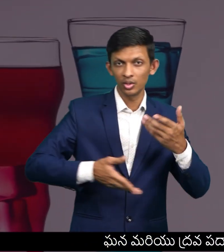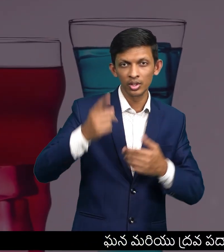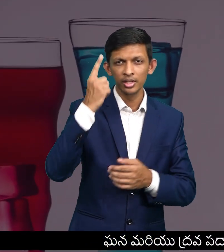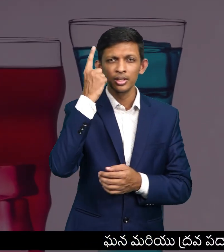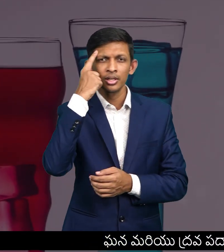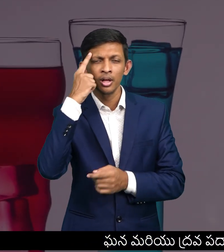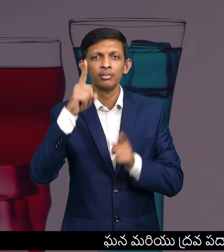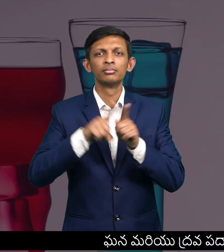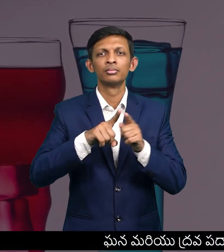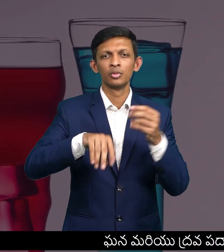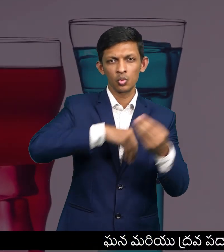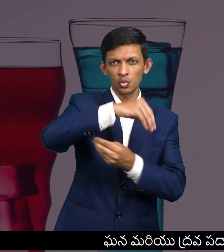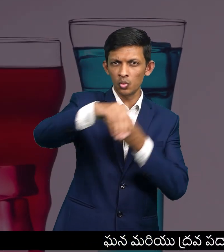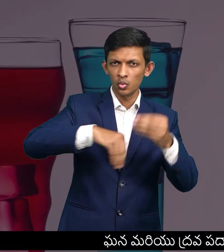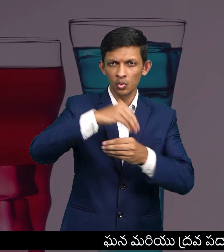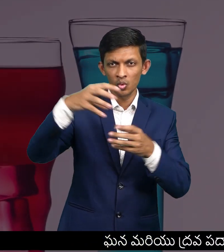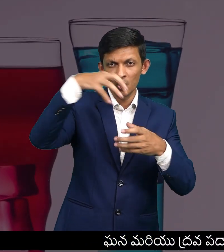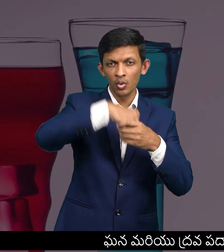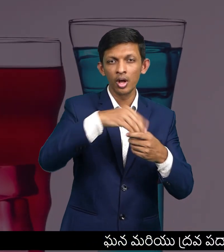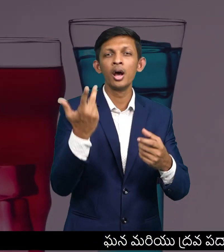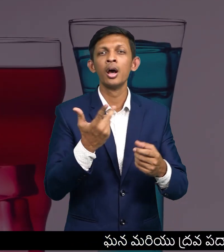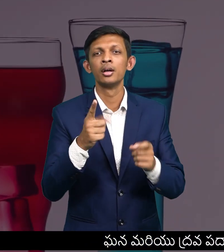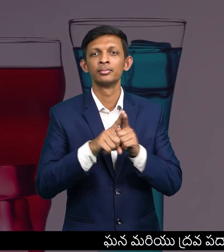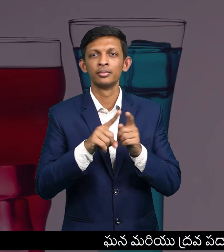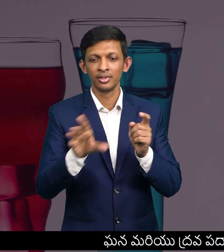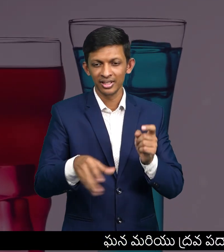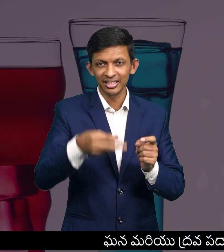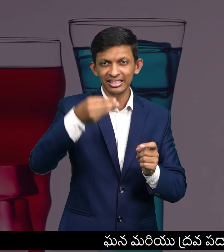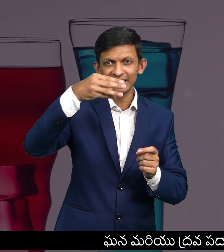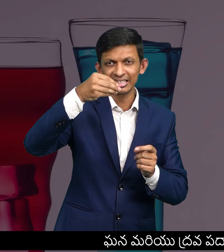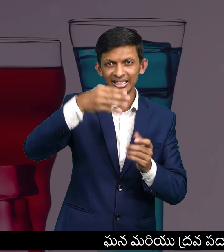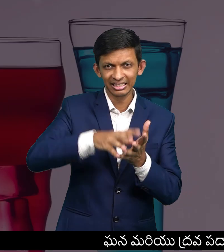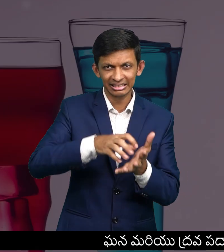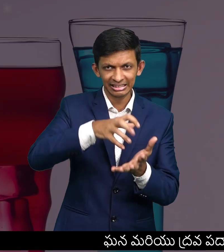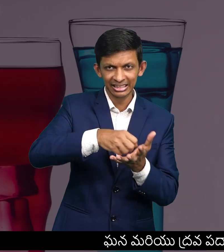ఘన మరియు ద్రవ పదార్థాల మిశ్రమాన్ని పరిశీలిద్దాం.